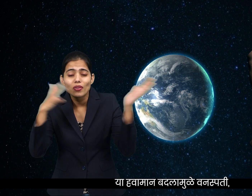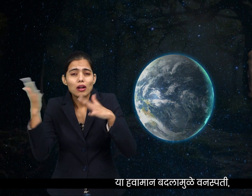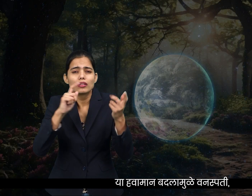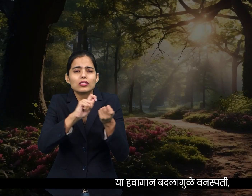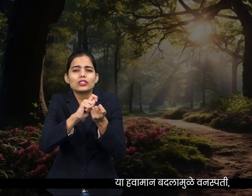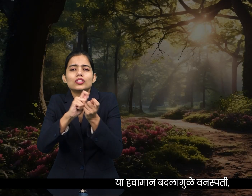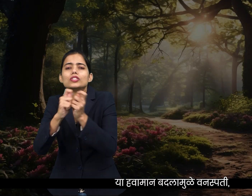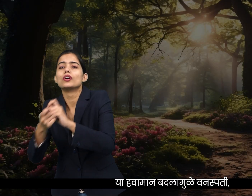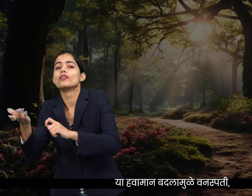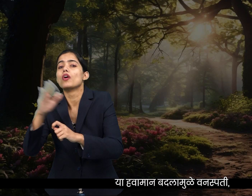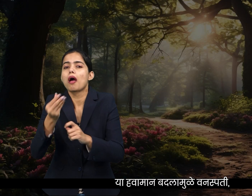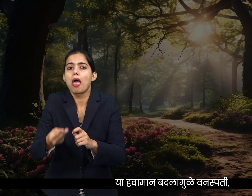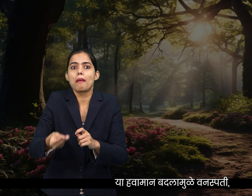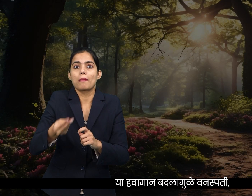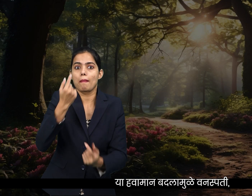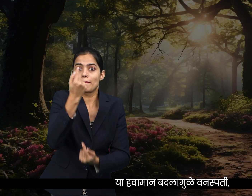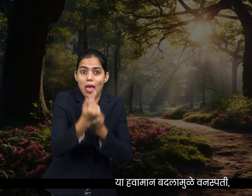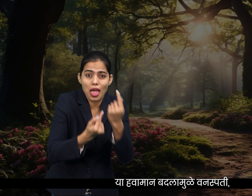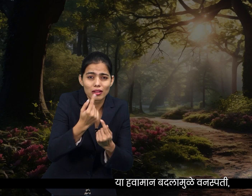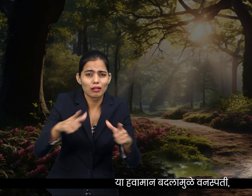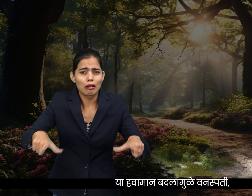या हवामान बदलामुळे वनस्पती,